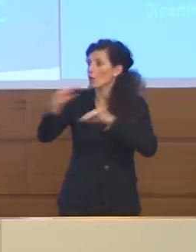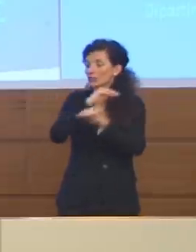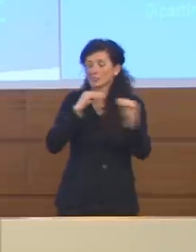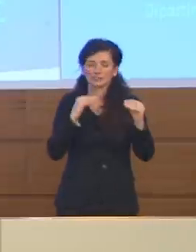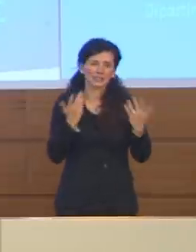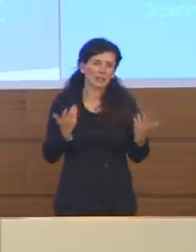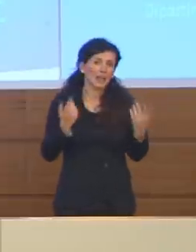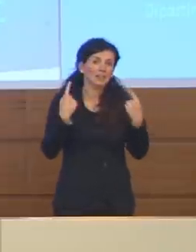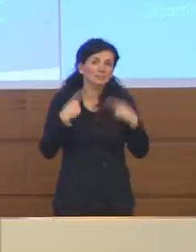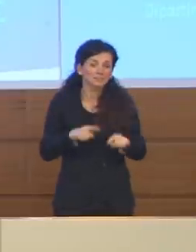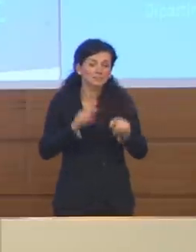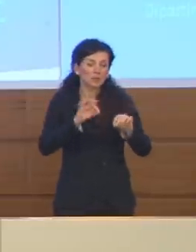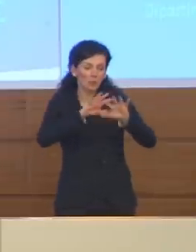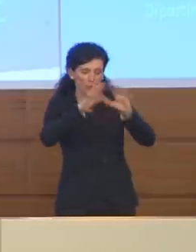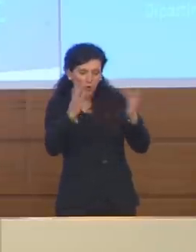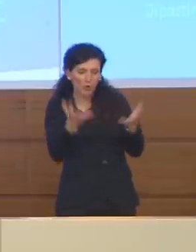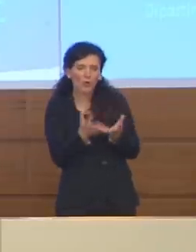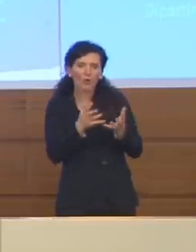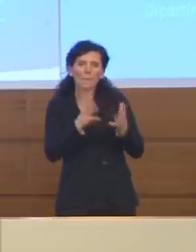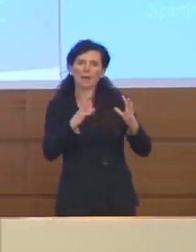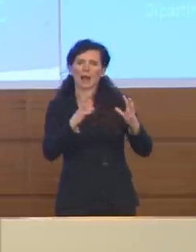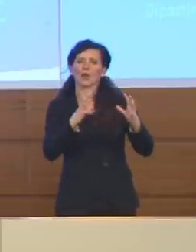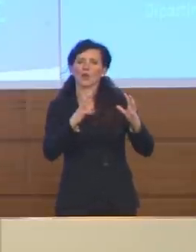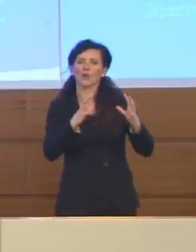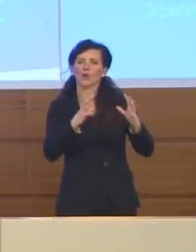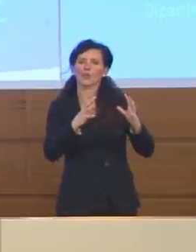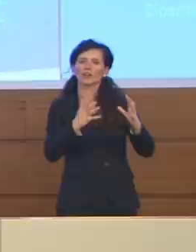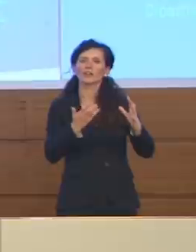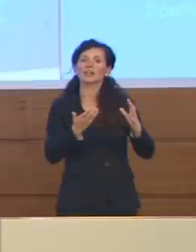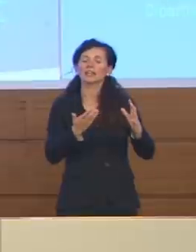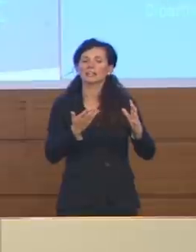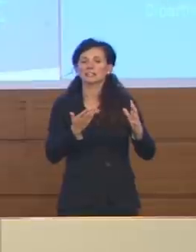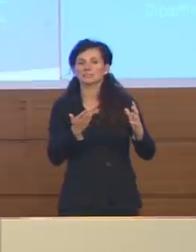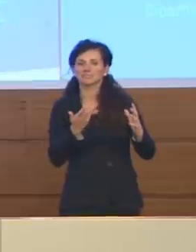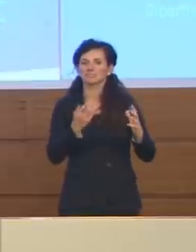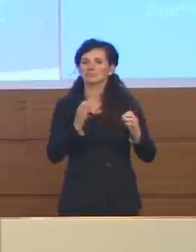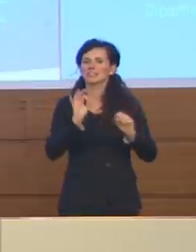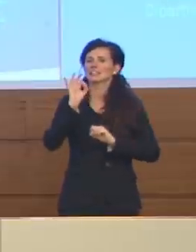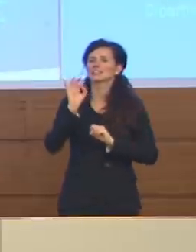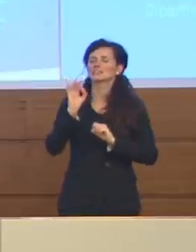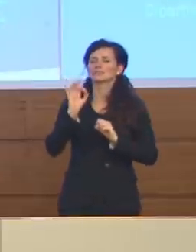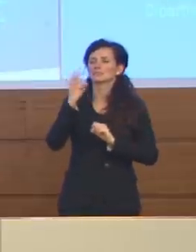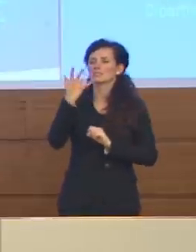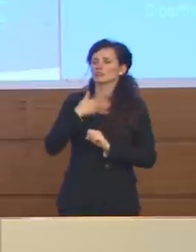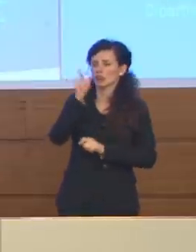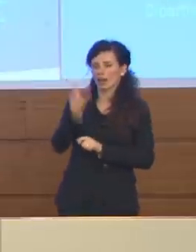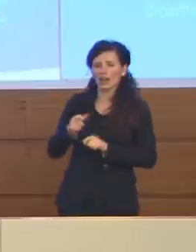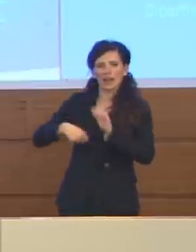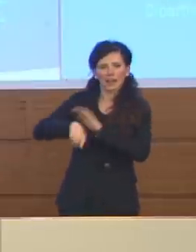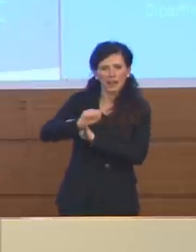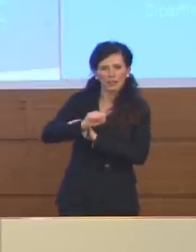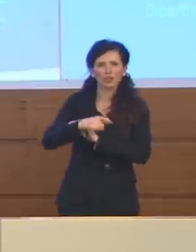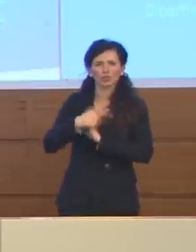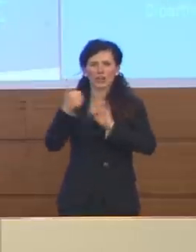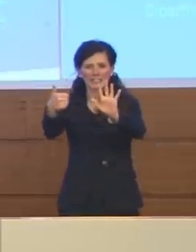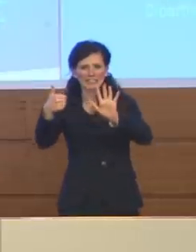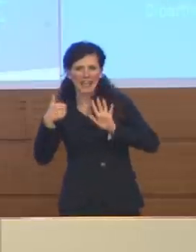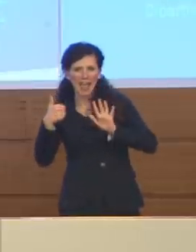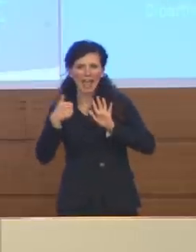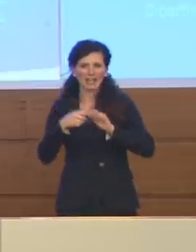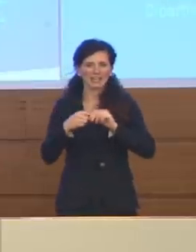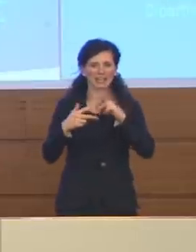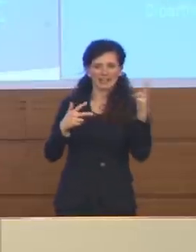eventuali altri sei che entrino tre per parte più la terna arbitrale